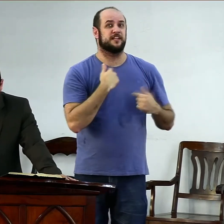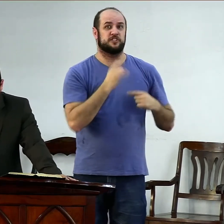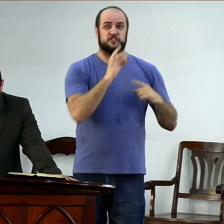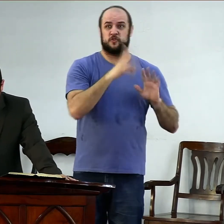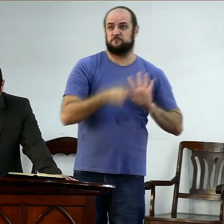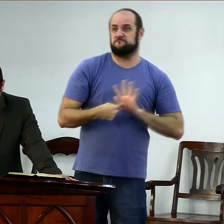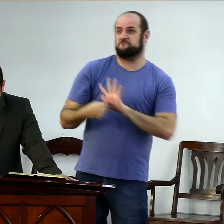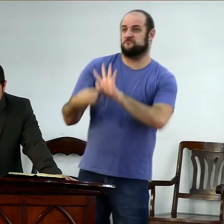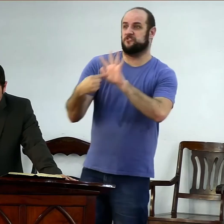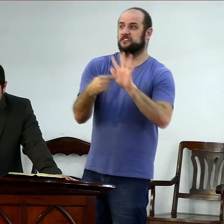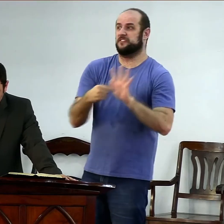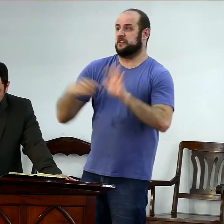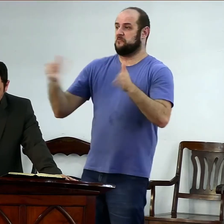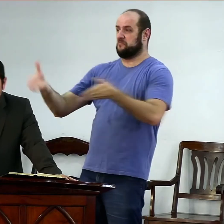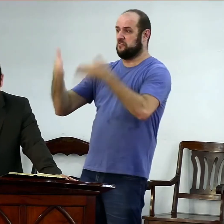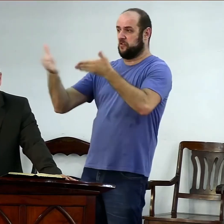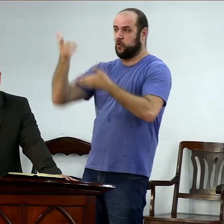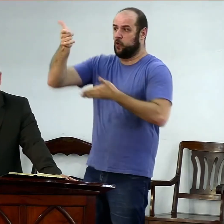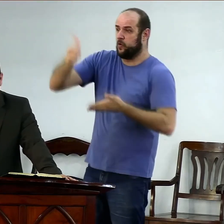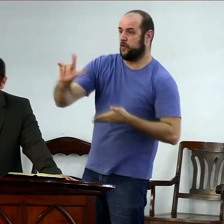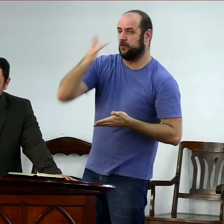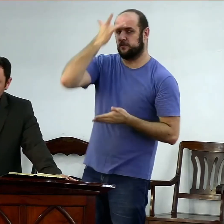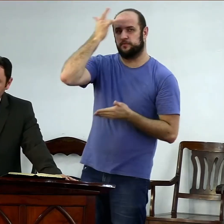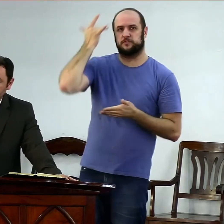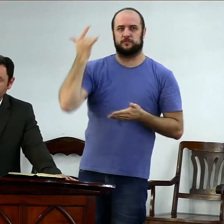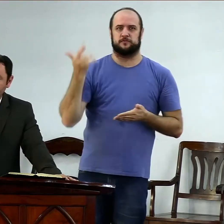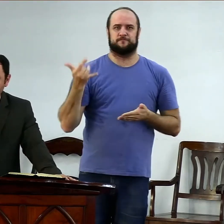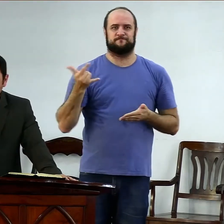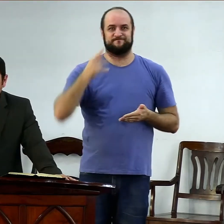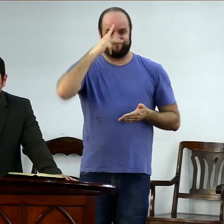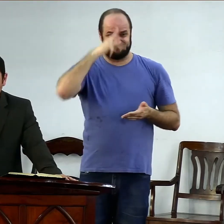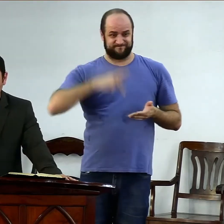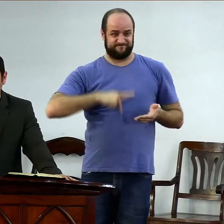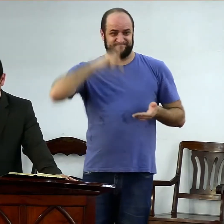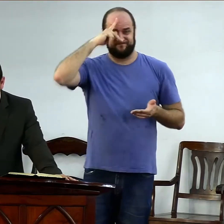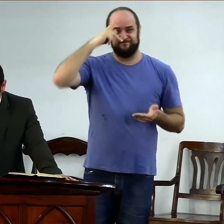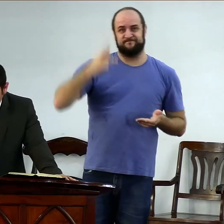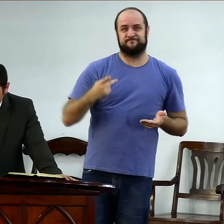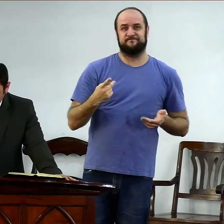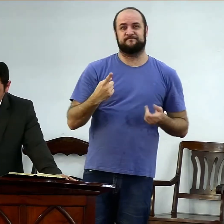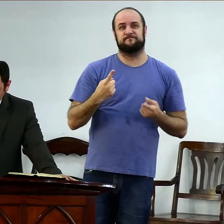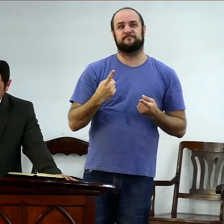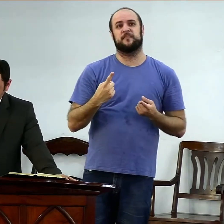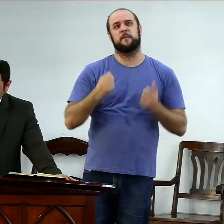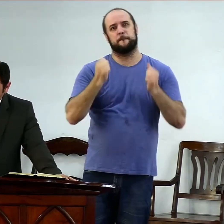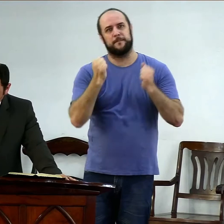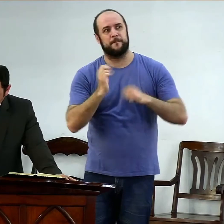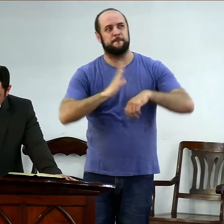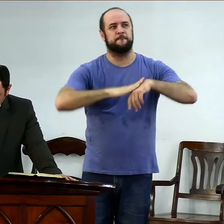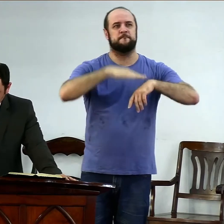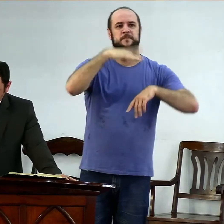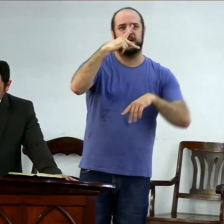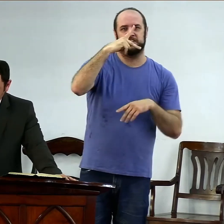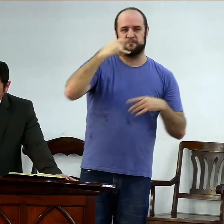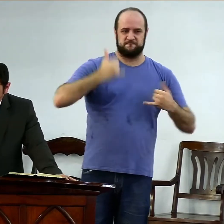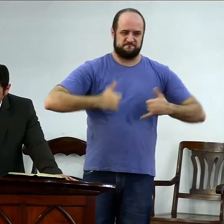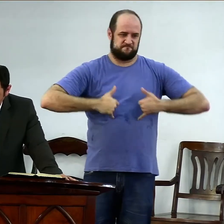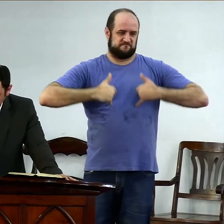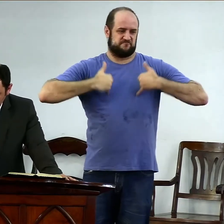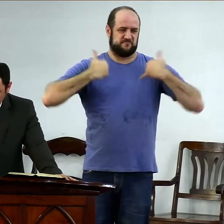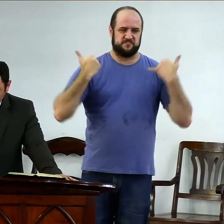outros, a autoestima, e que poderá acarretar numa insatisfação, na vaidade,